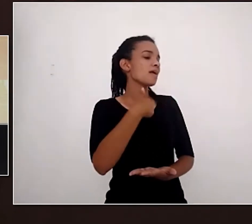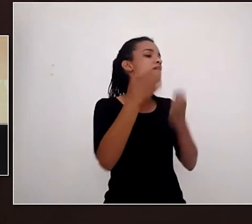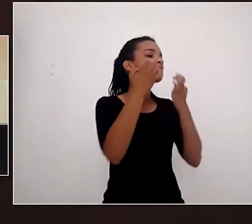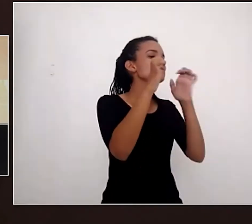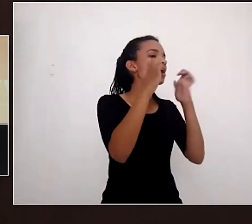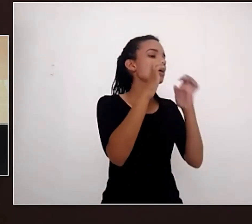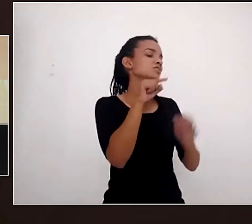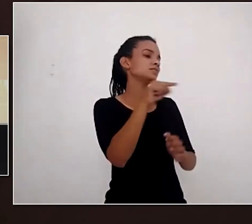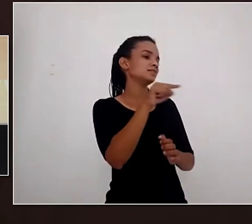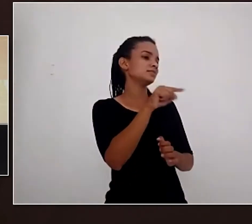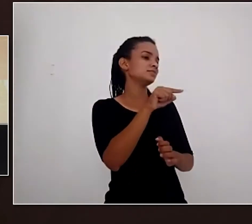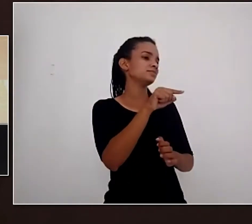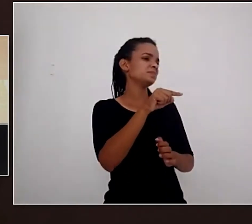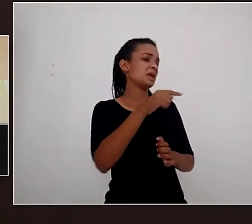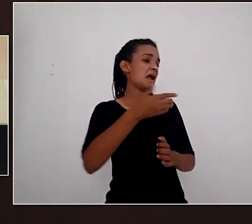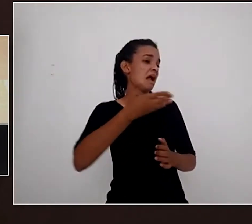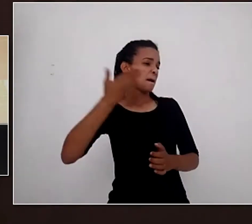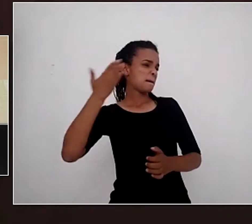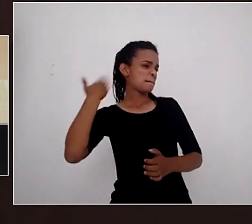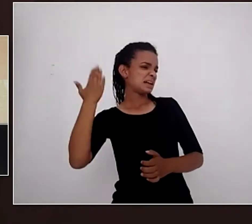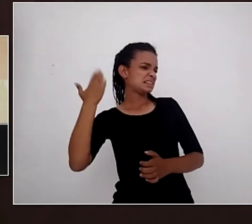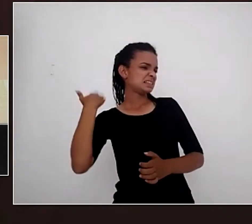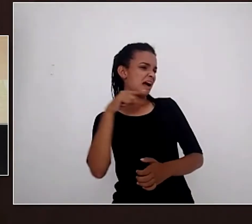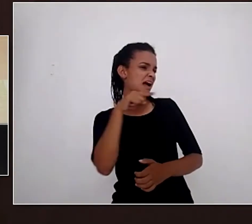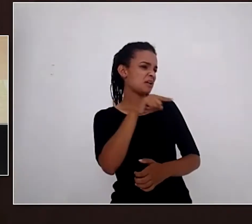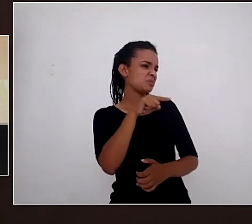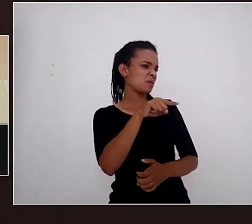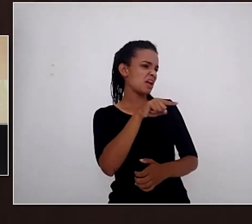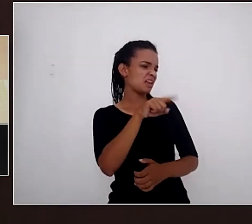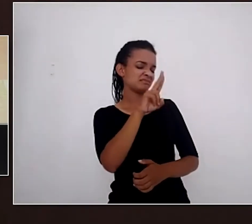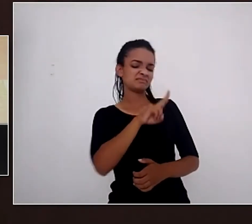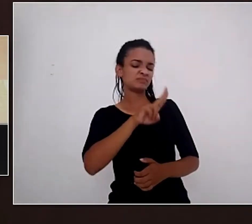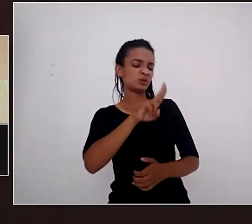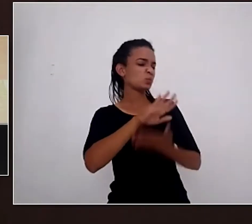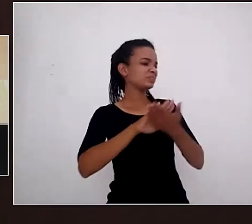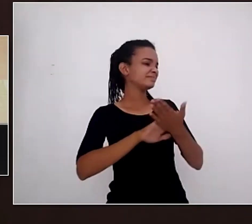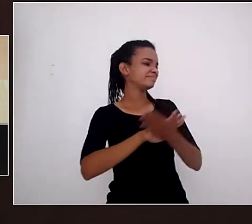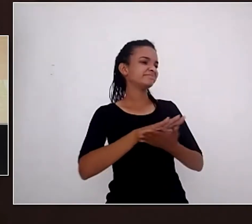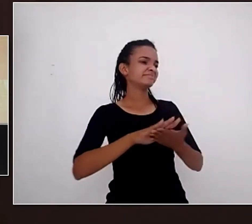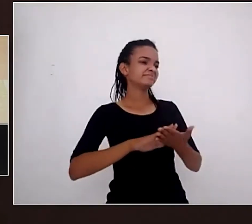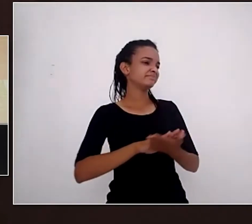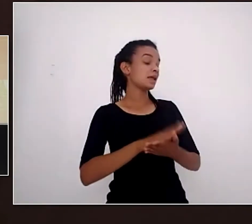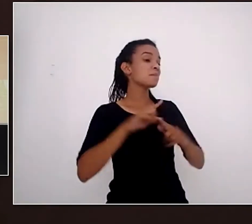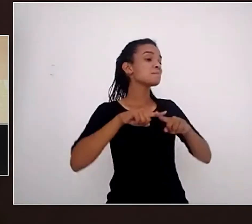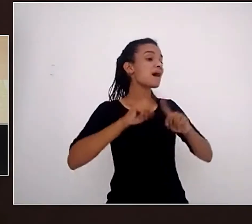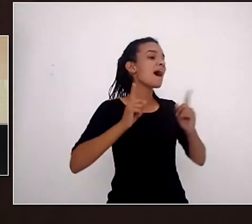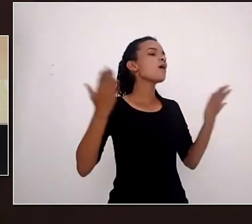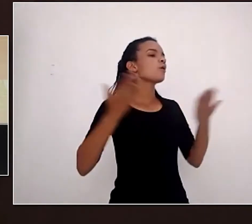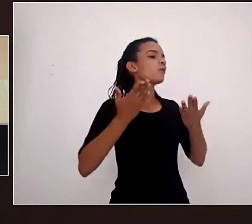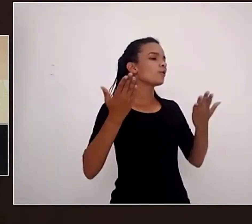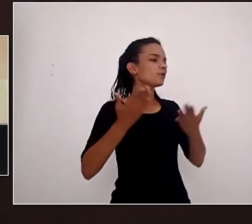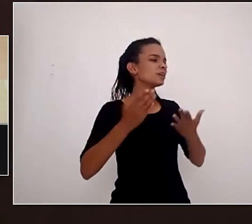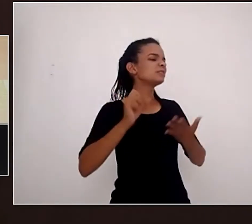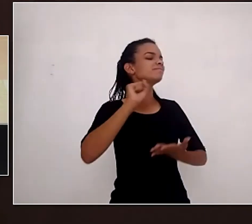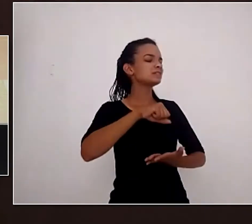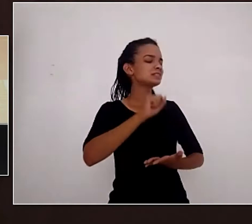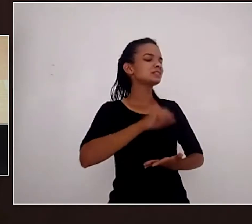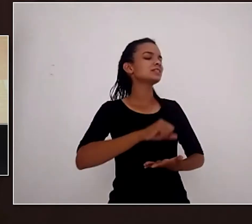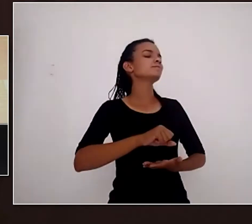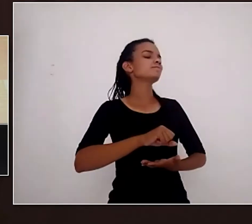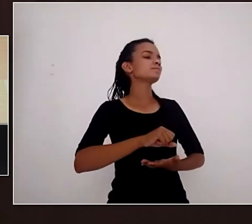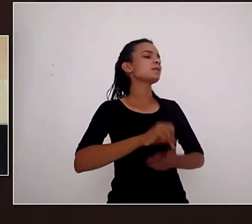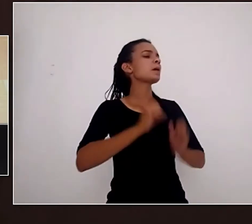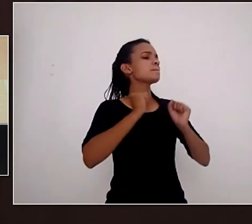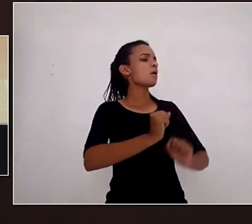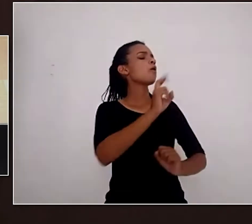foi inútil, atualmente, porém, é útil a ti e a mim. Eu te